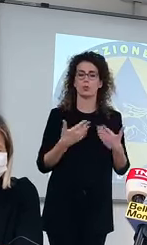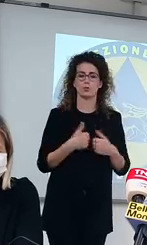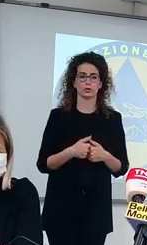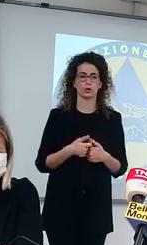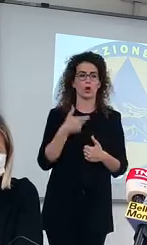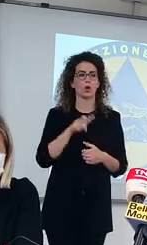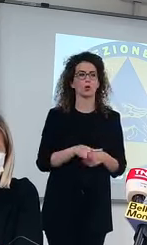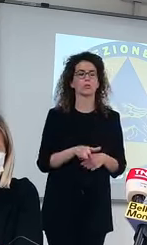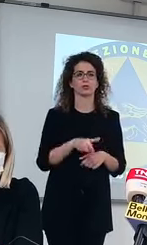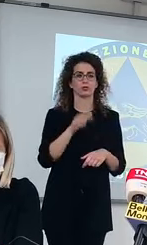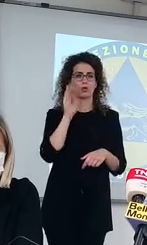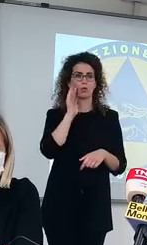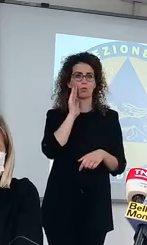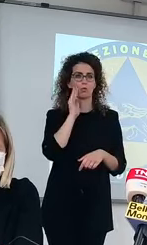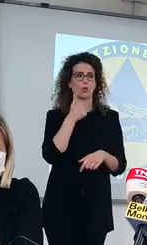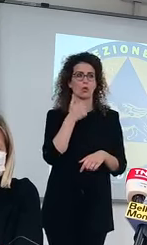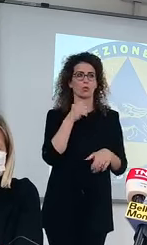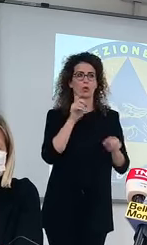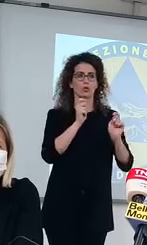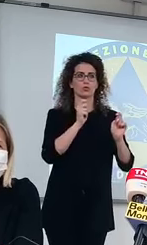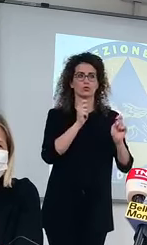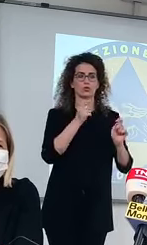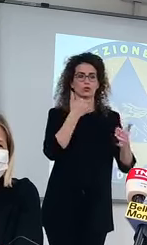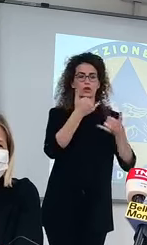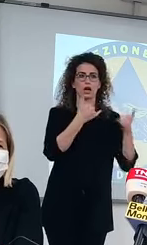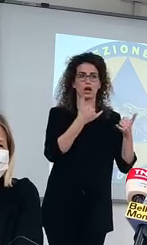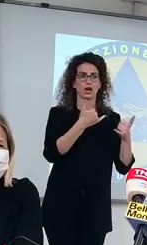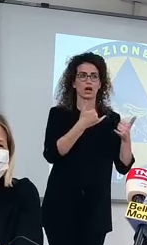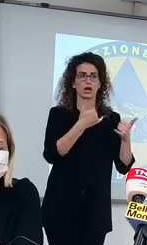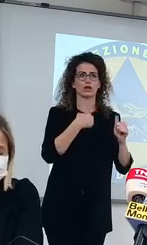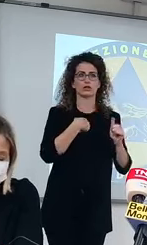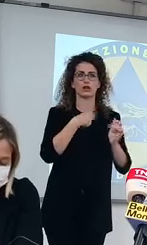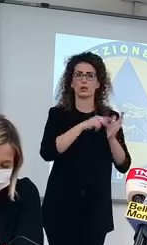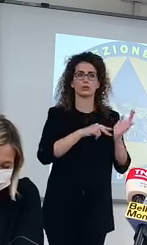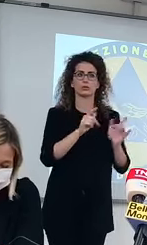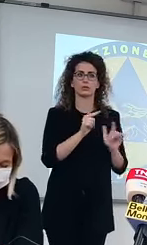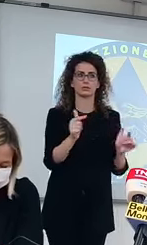la redazione dei giornali per dire che non ce l'ha l'appuntamento.